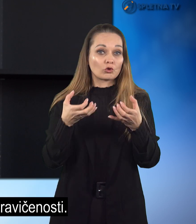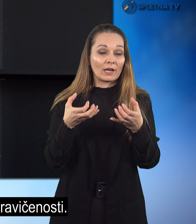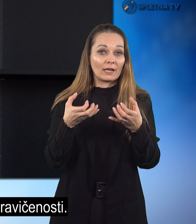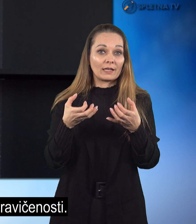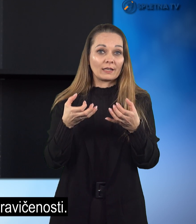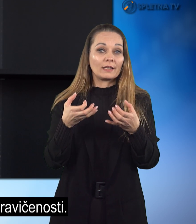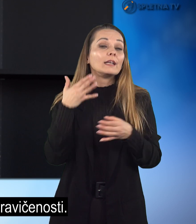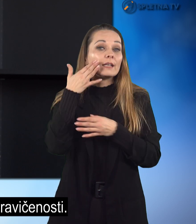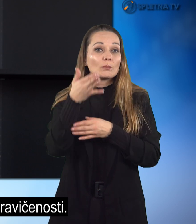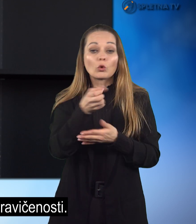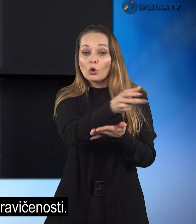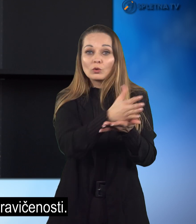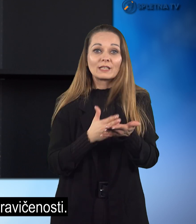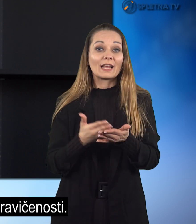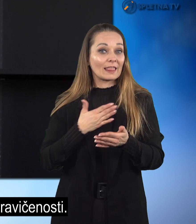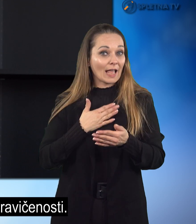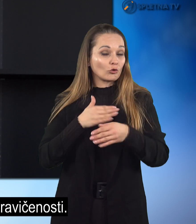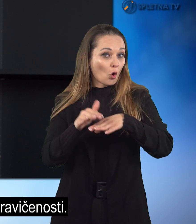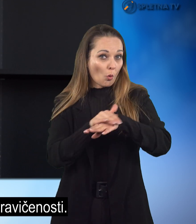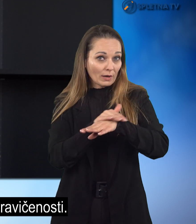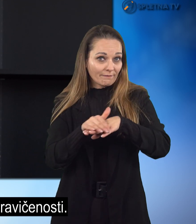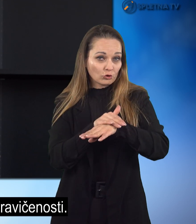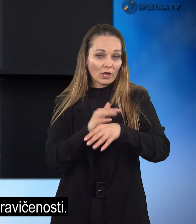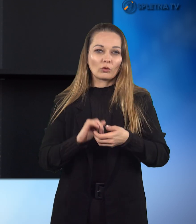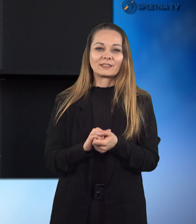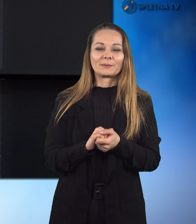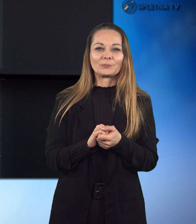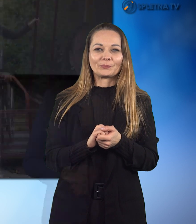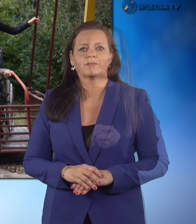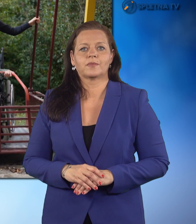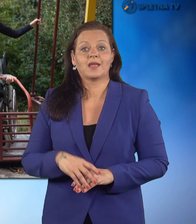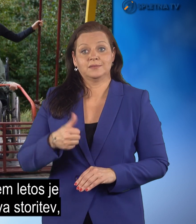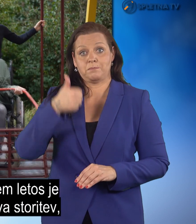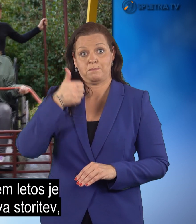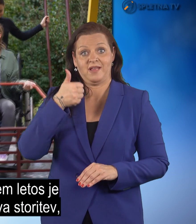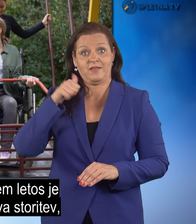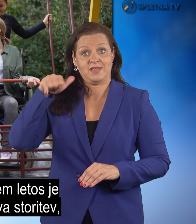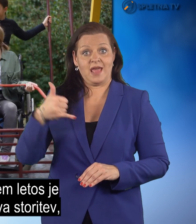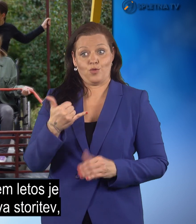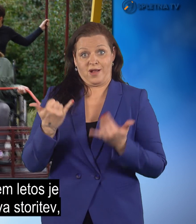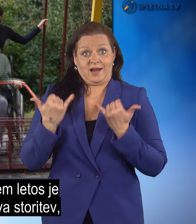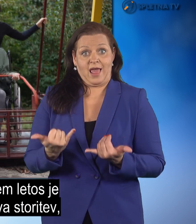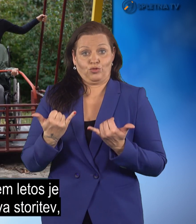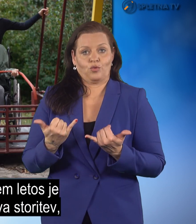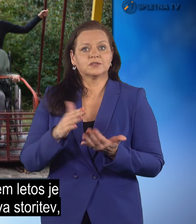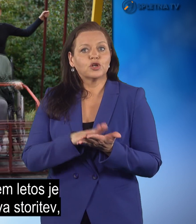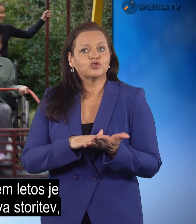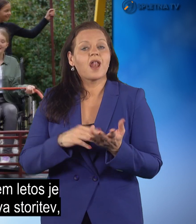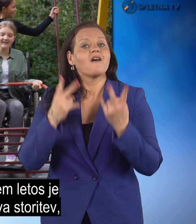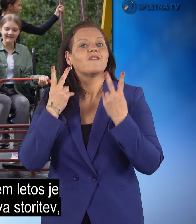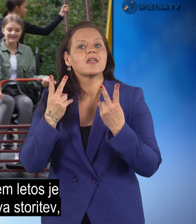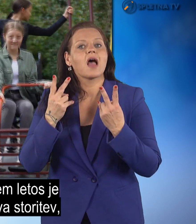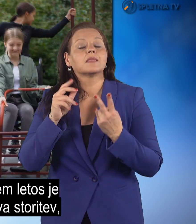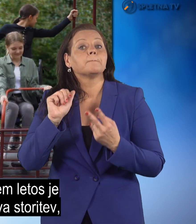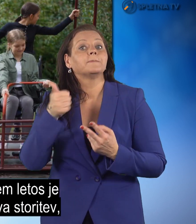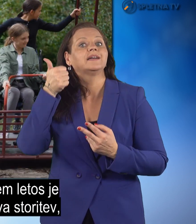in pravzaprav nas ocenili našo upravičenost. S 1. januarjem letos je začela veljati